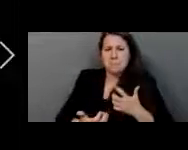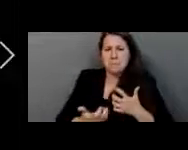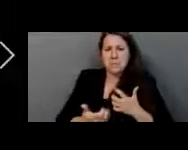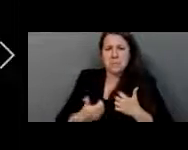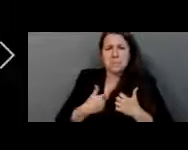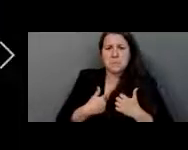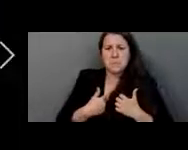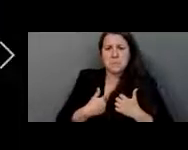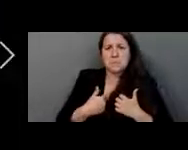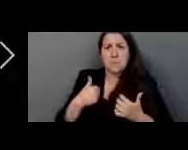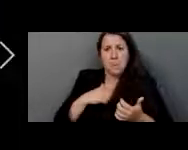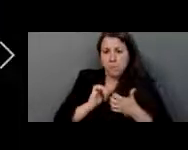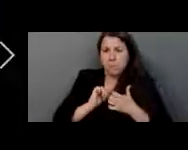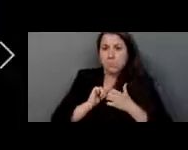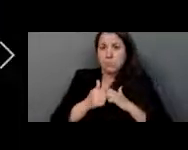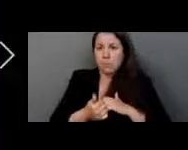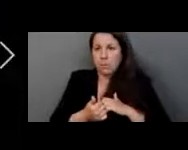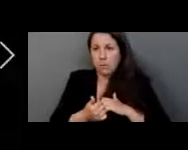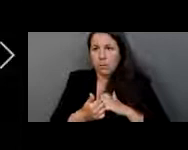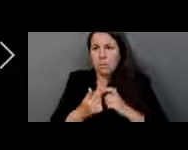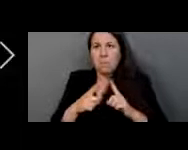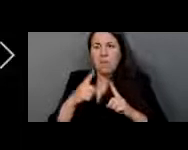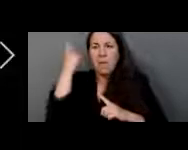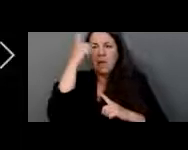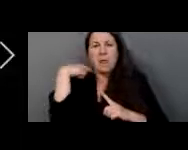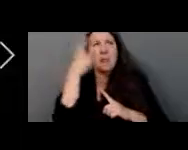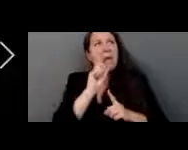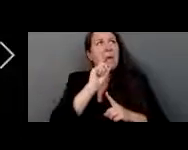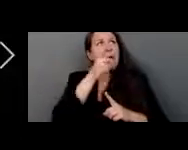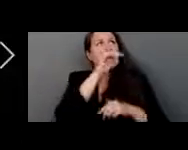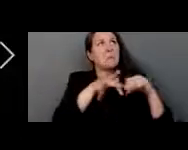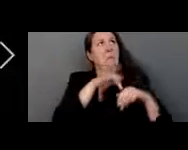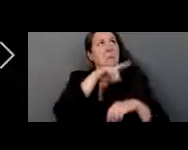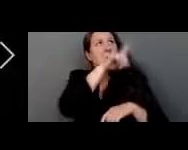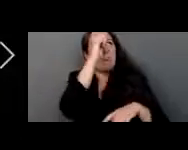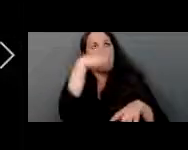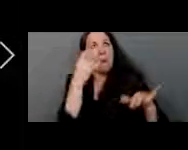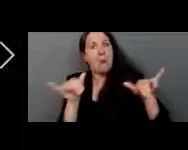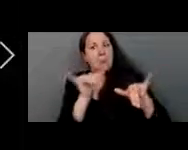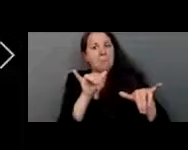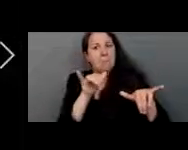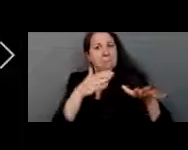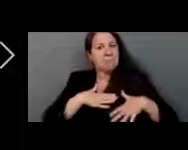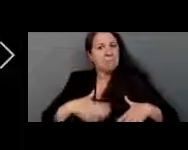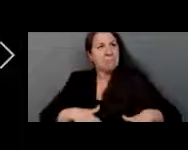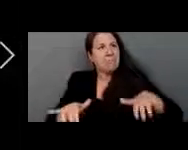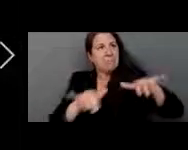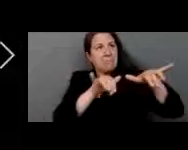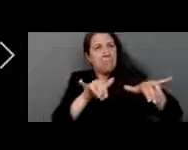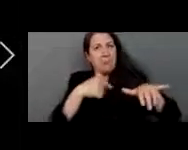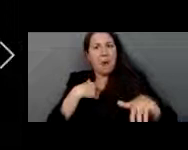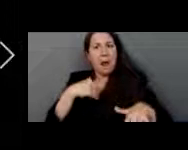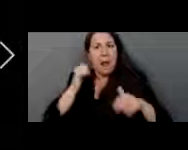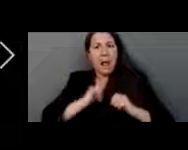Même transformée, elle s'apparente à son ancien monde et son ancienne forme. À essayer d'être quelqu'un qu'elle n'est